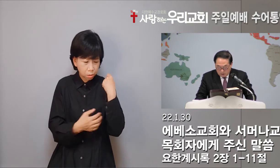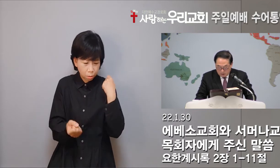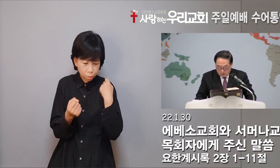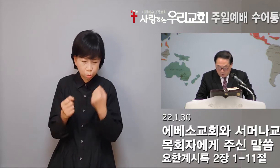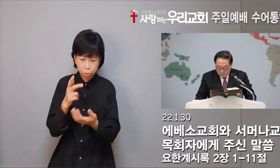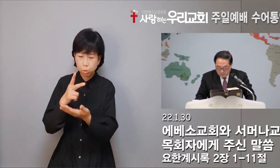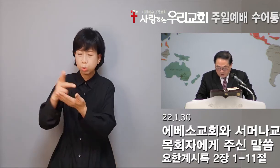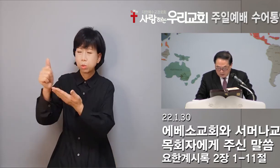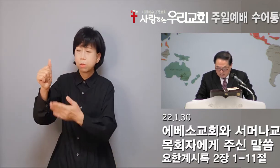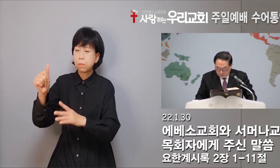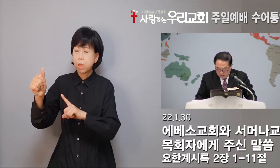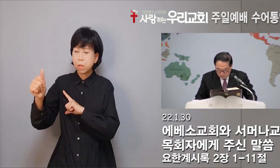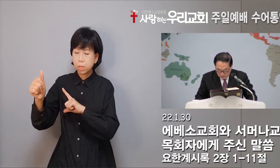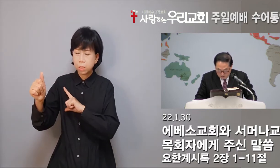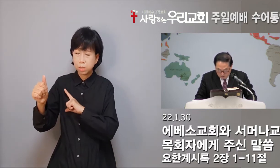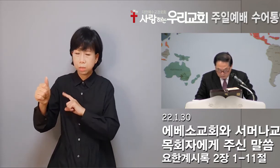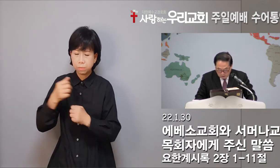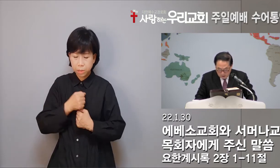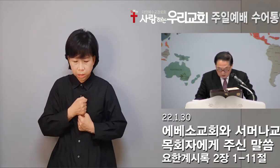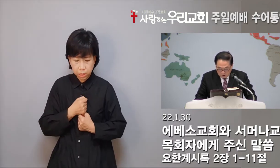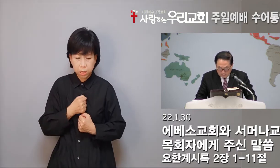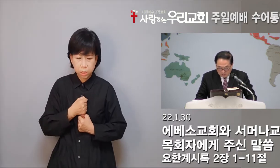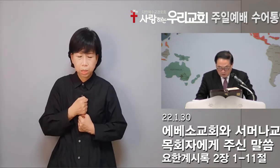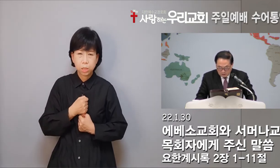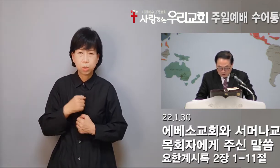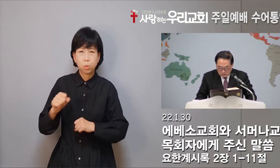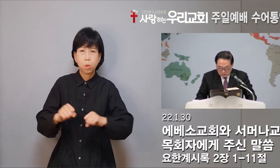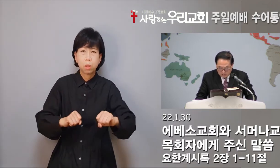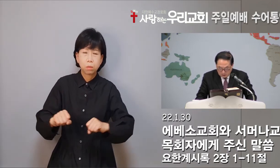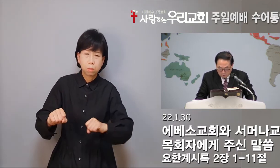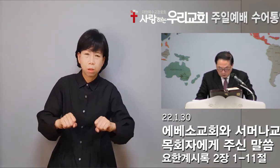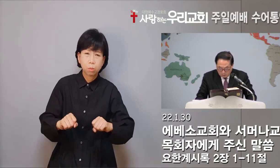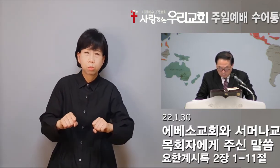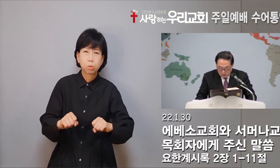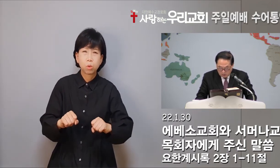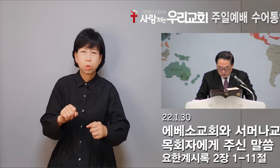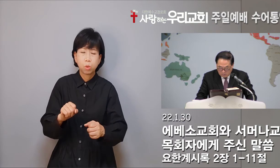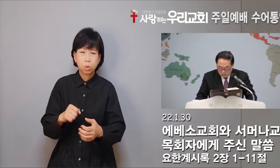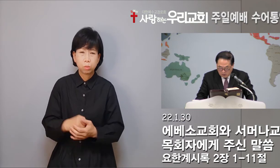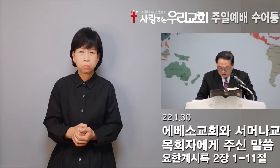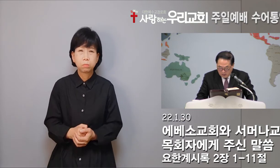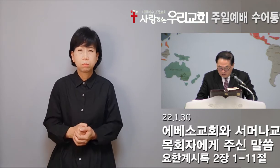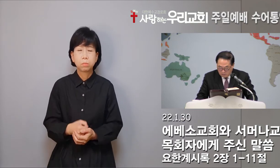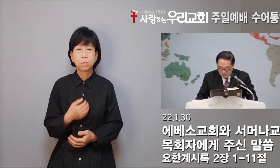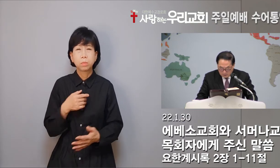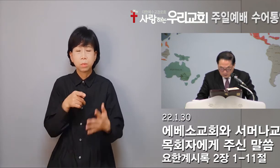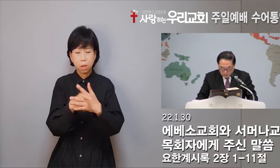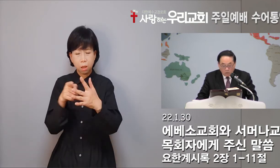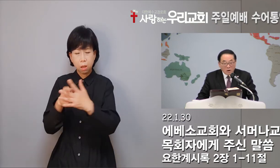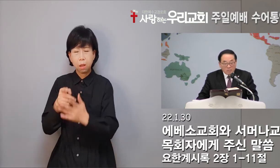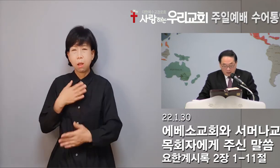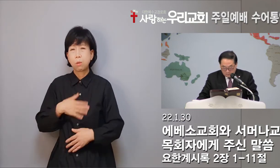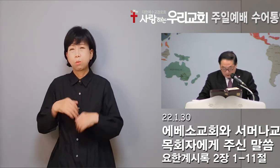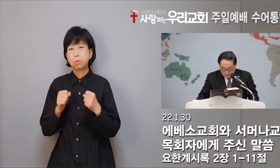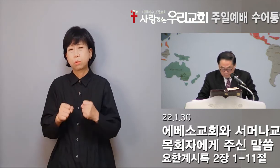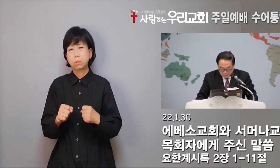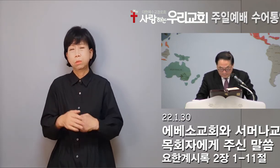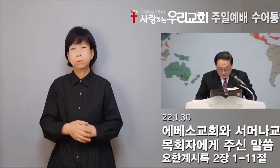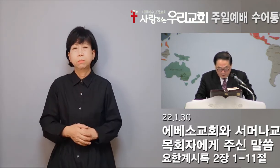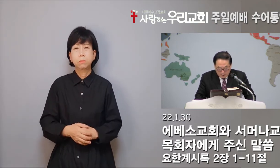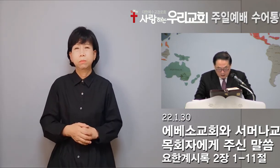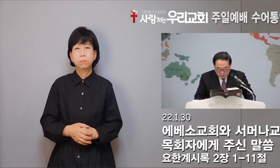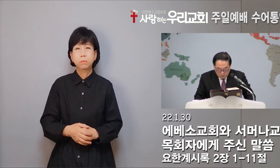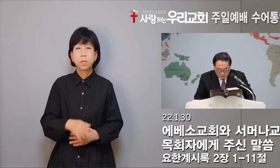지키고 그 이름을 배반치 않은 행위를 하시고 차지도 않고 뜨겁지도 않은 행위를 하신다고